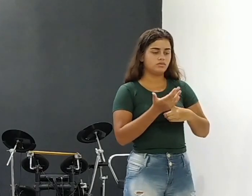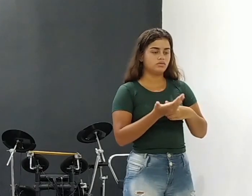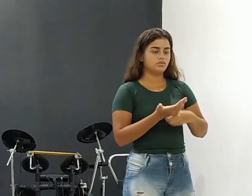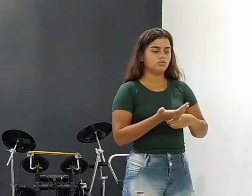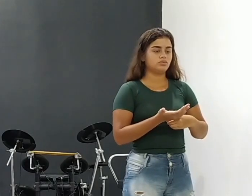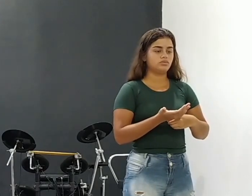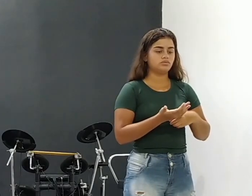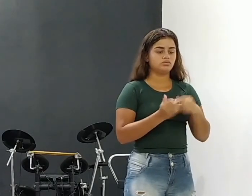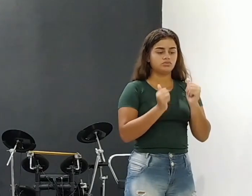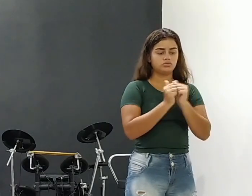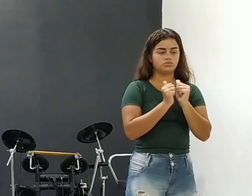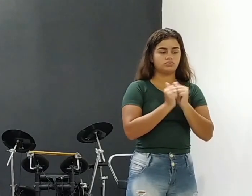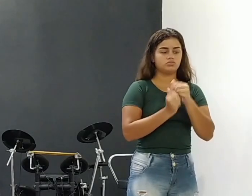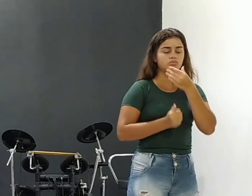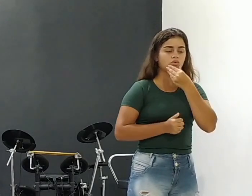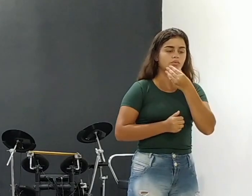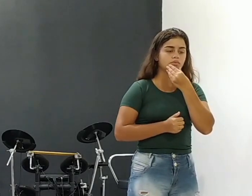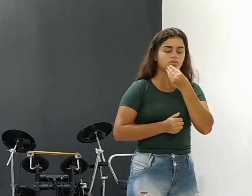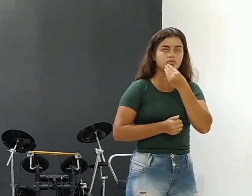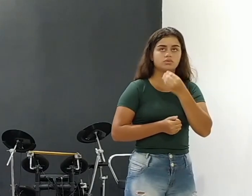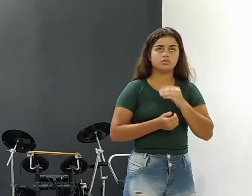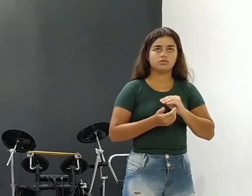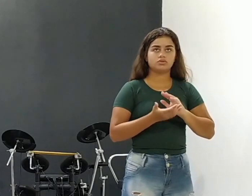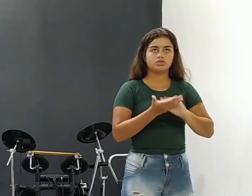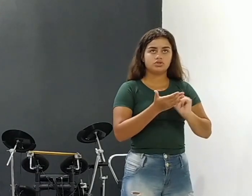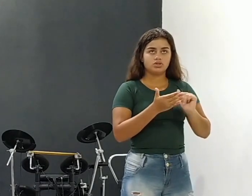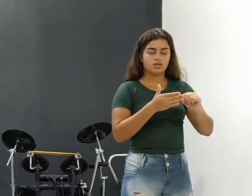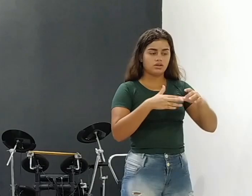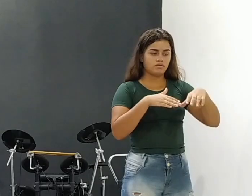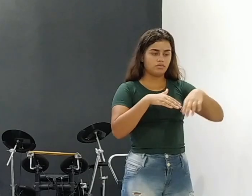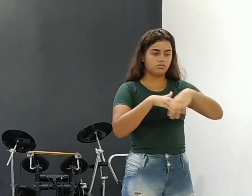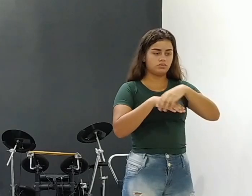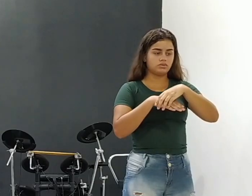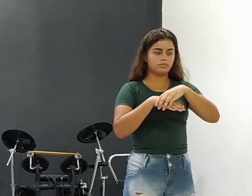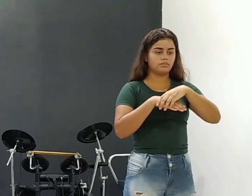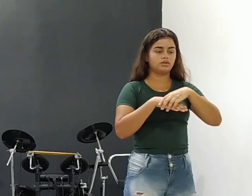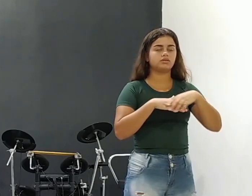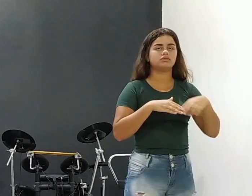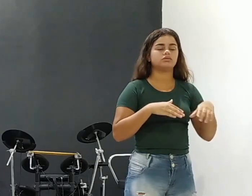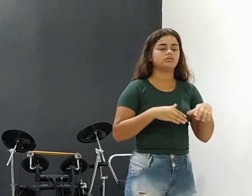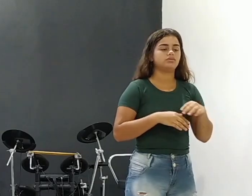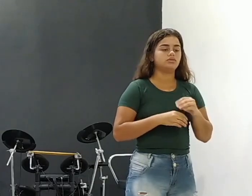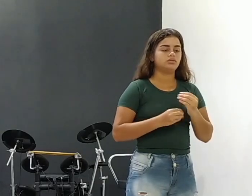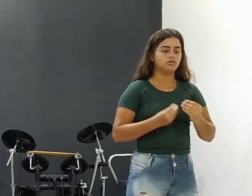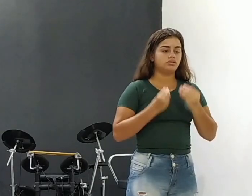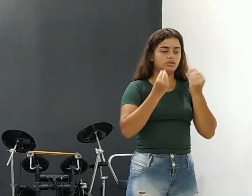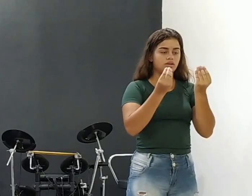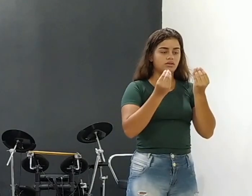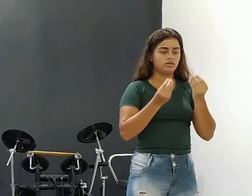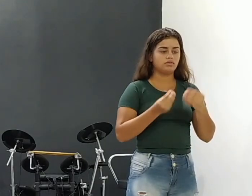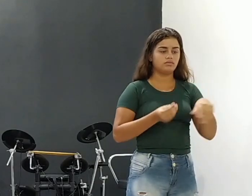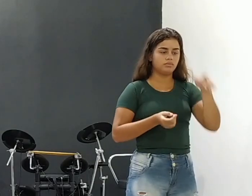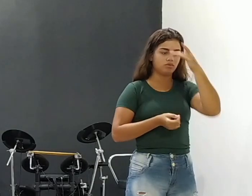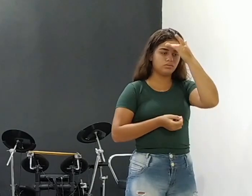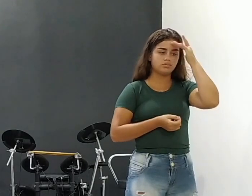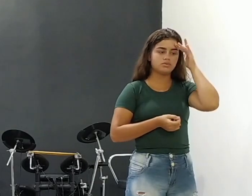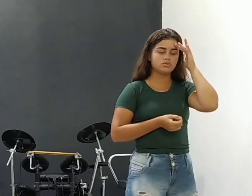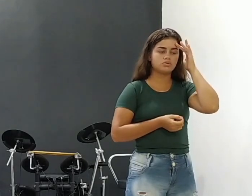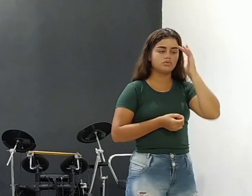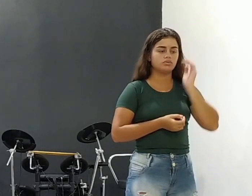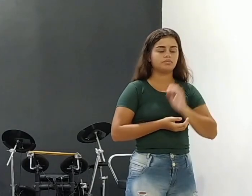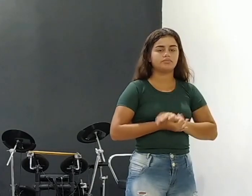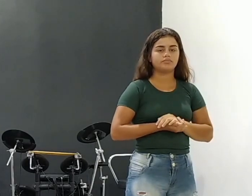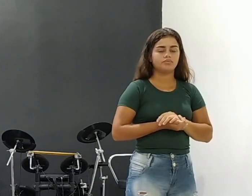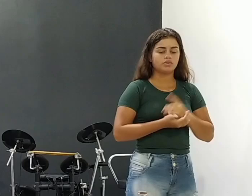desses homens. E eles então tiravam a sandália dos pés e entregavam para o outro, para poder dizer que